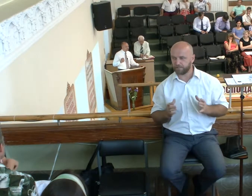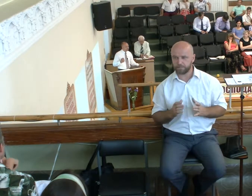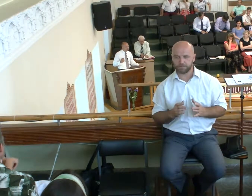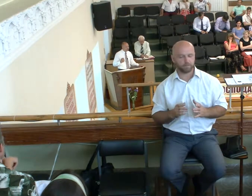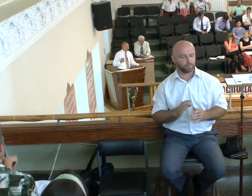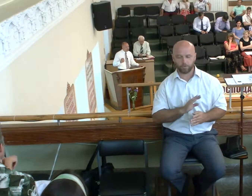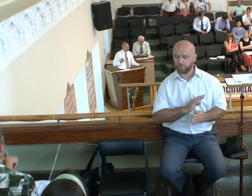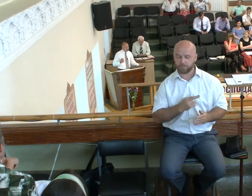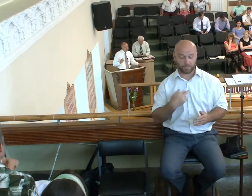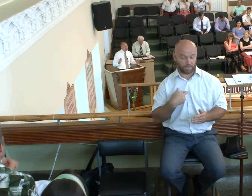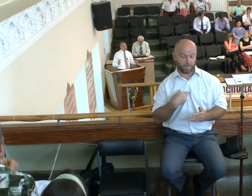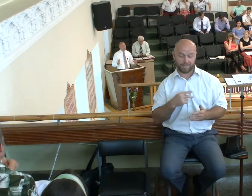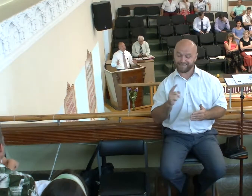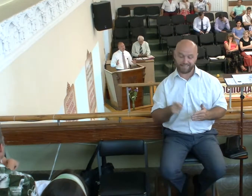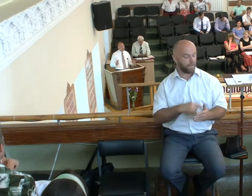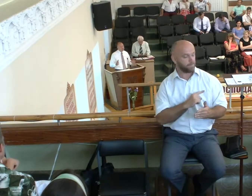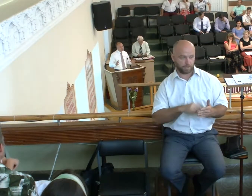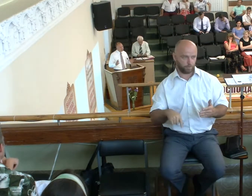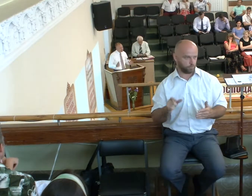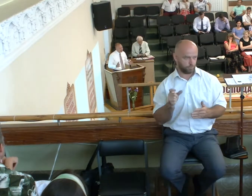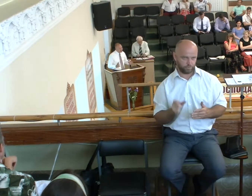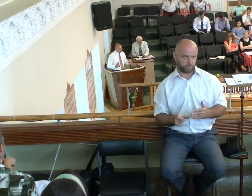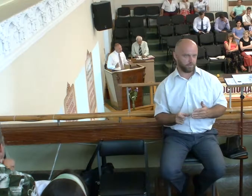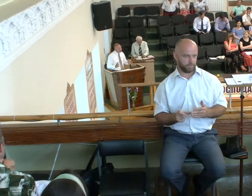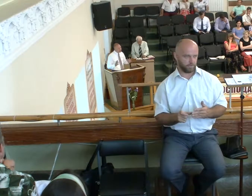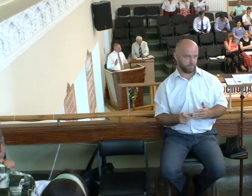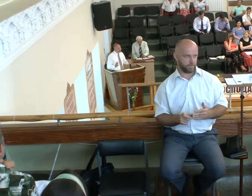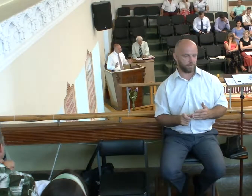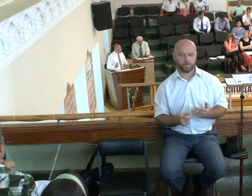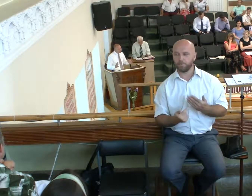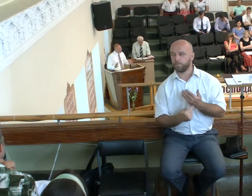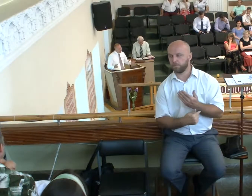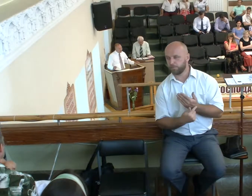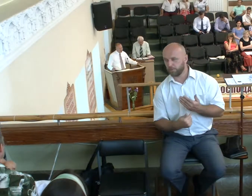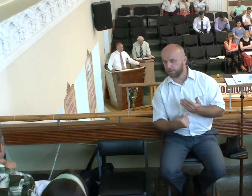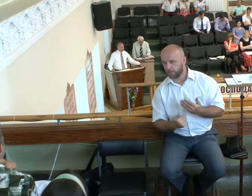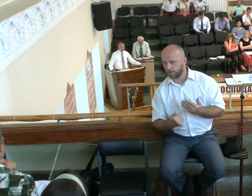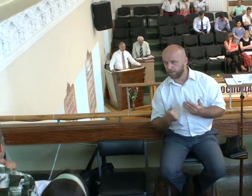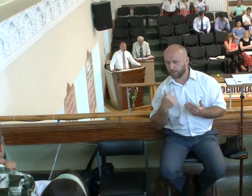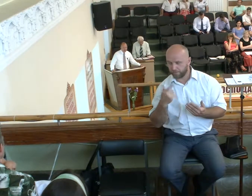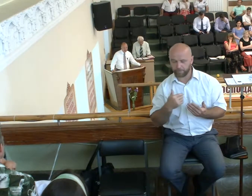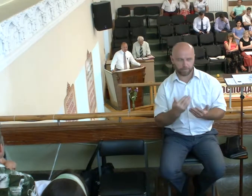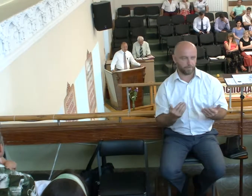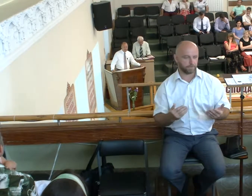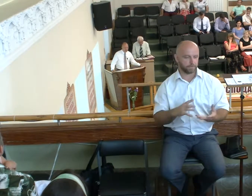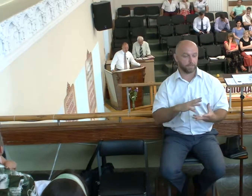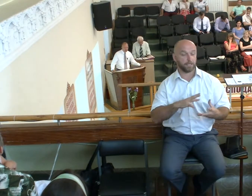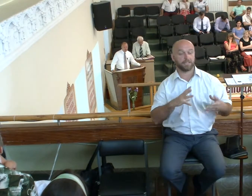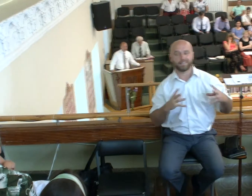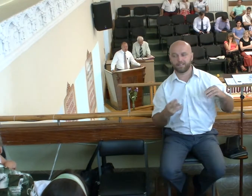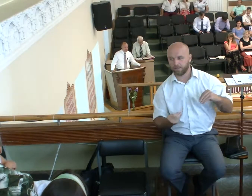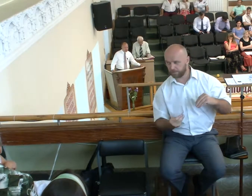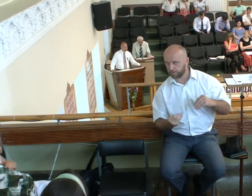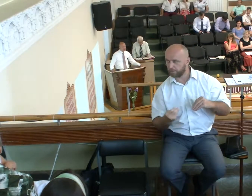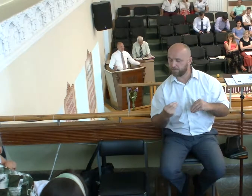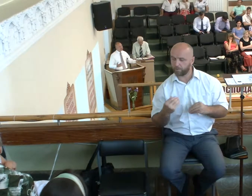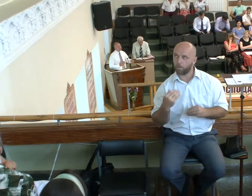ли я верующий человек. Итак, Писание говорит нам, итак, Он для вас,